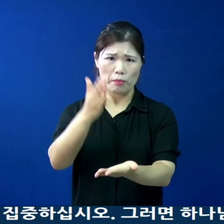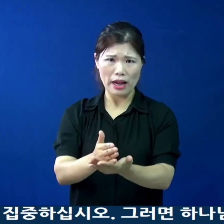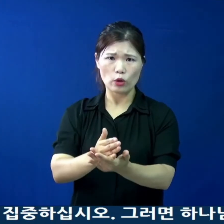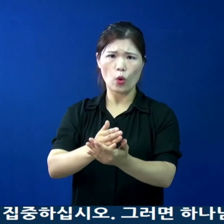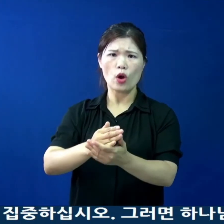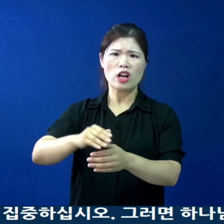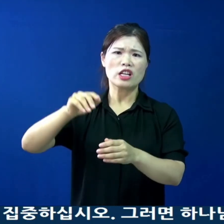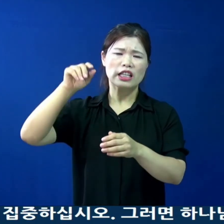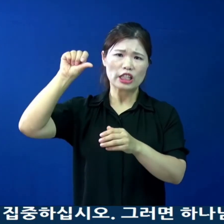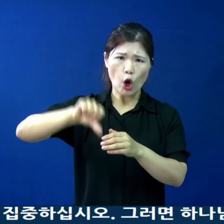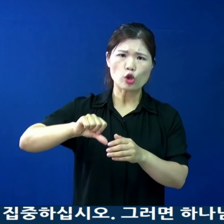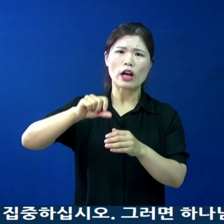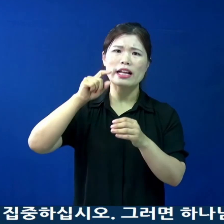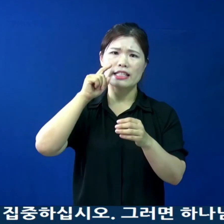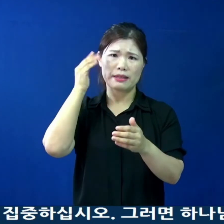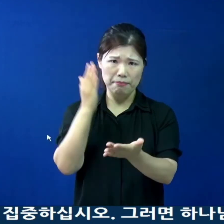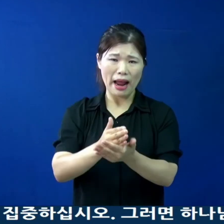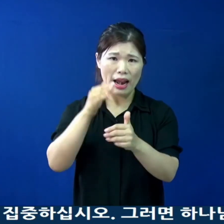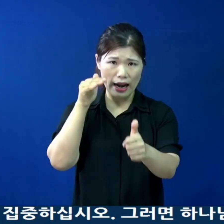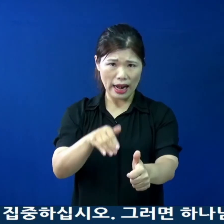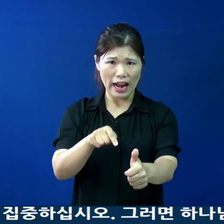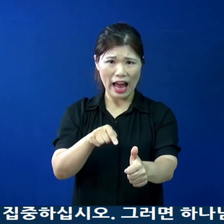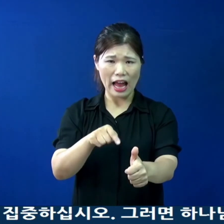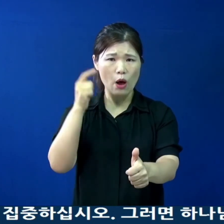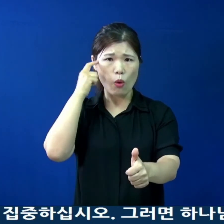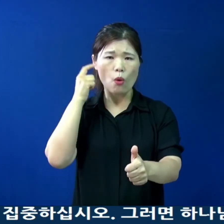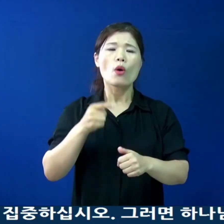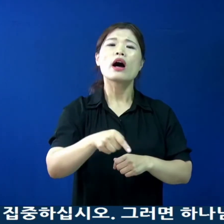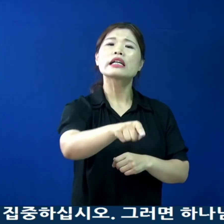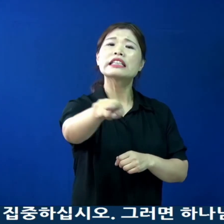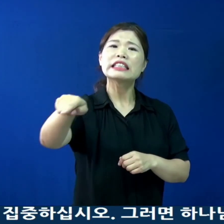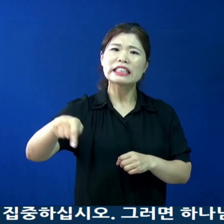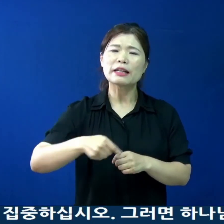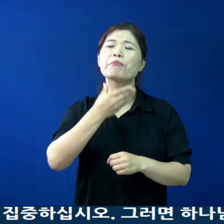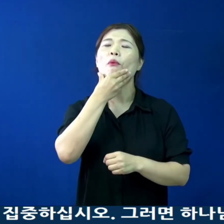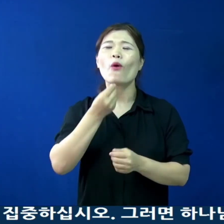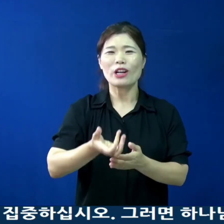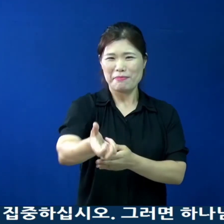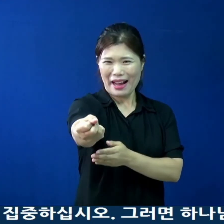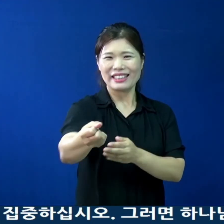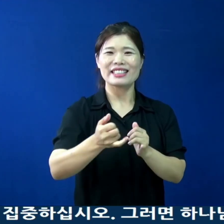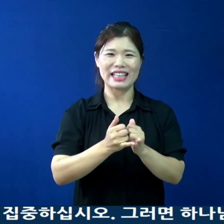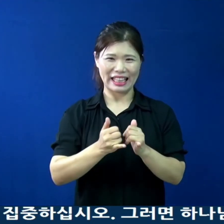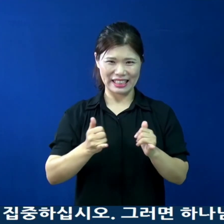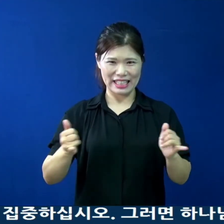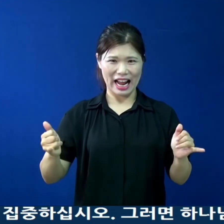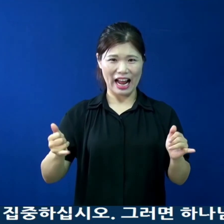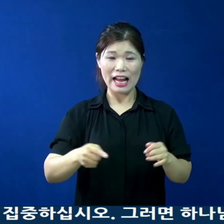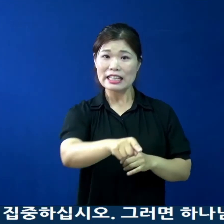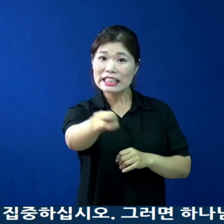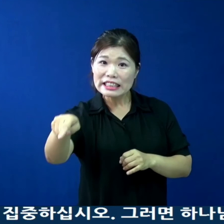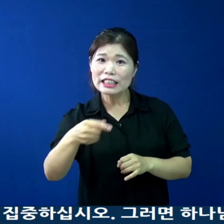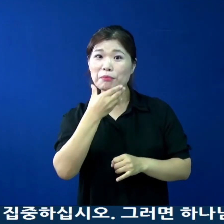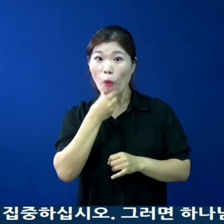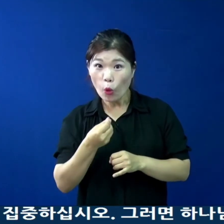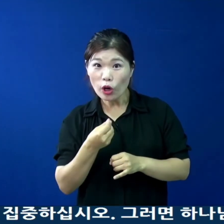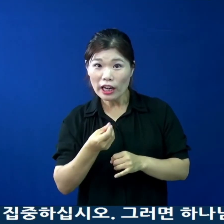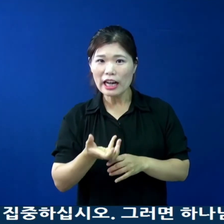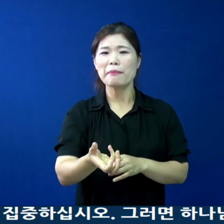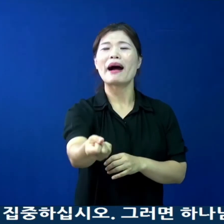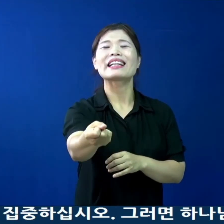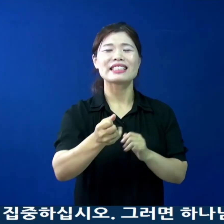말라. 그들은 복을 받은 자들이니라. 그들은 복을